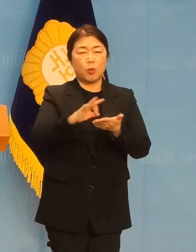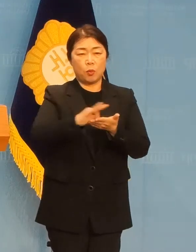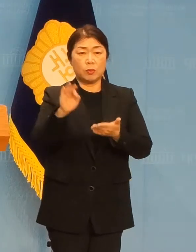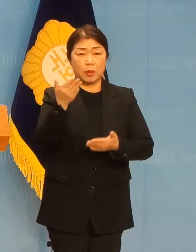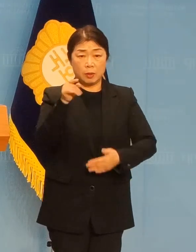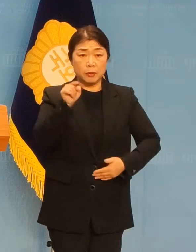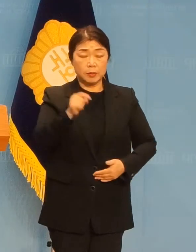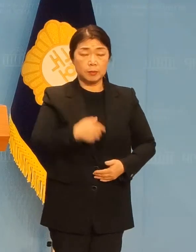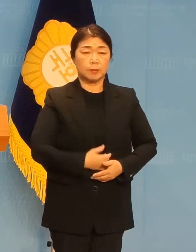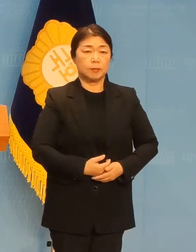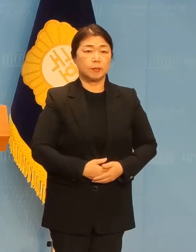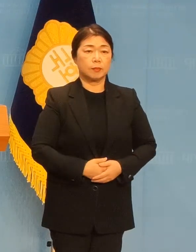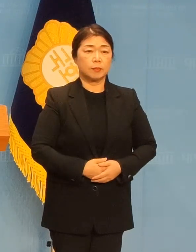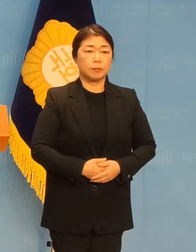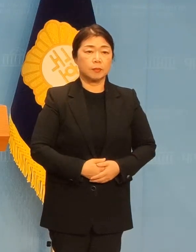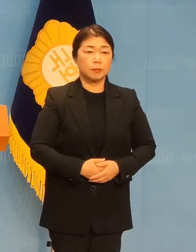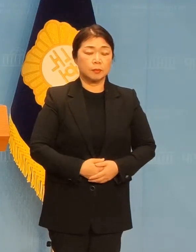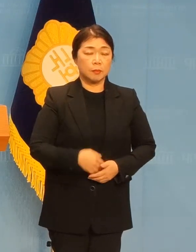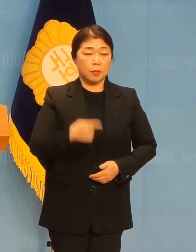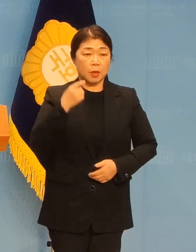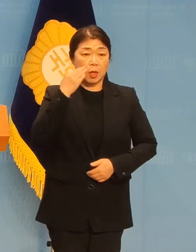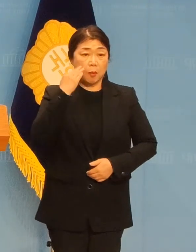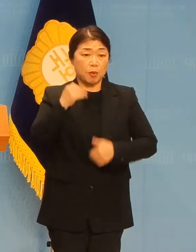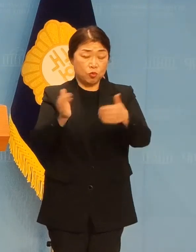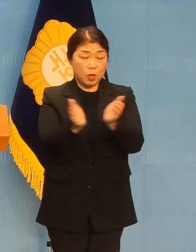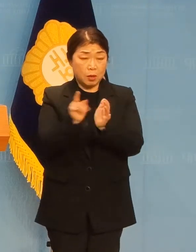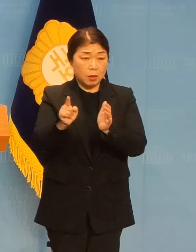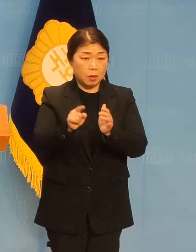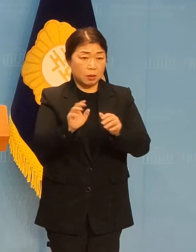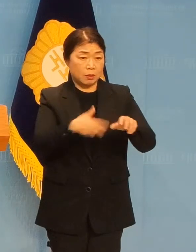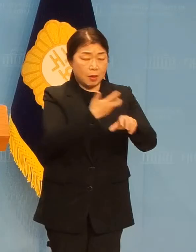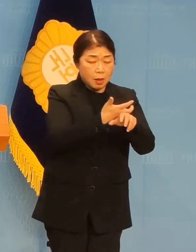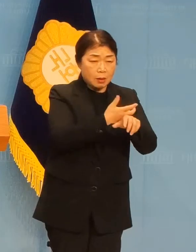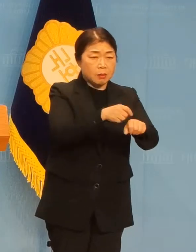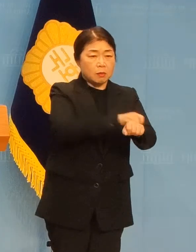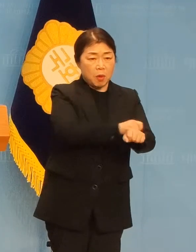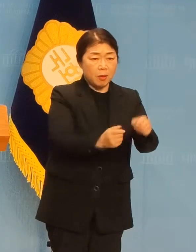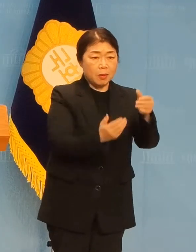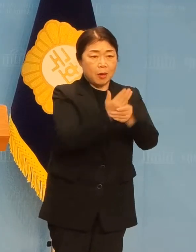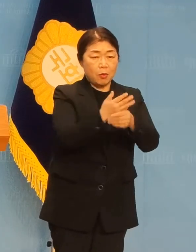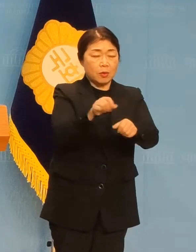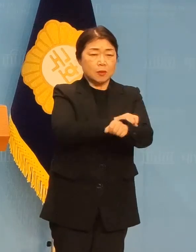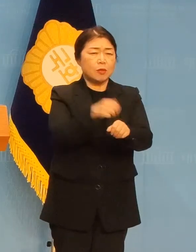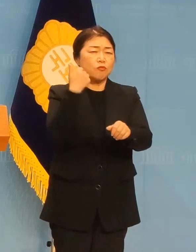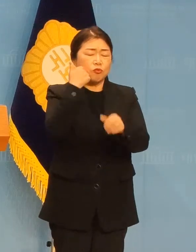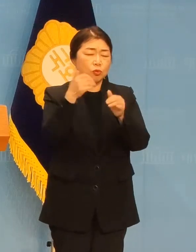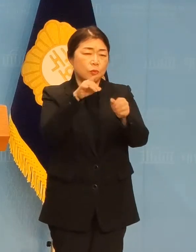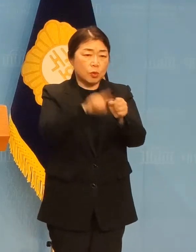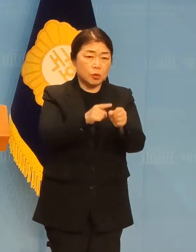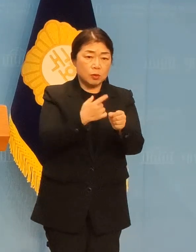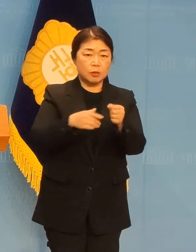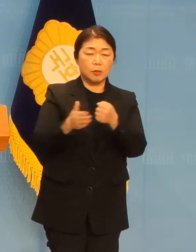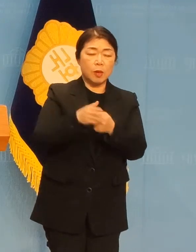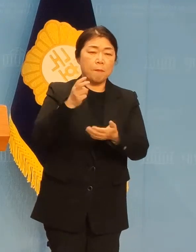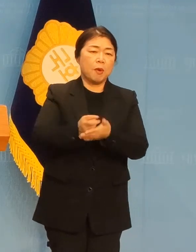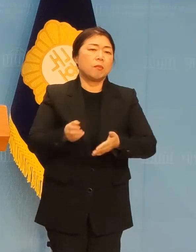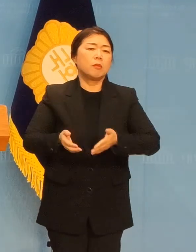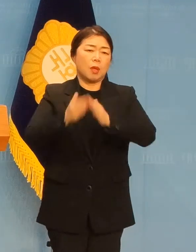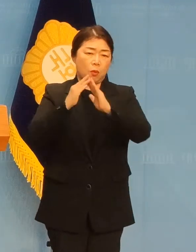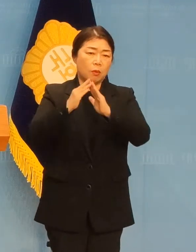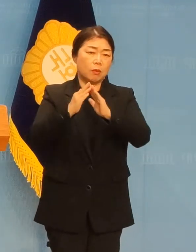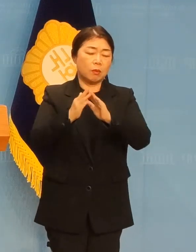민주당은 내란 특별재판부까지 추진하며 특정 사건, 특정 인물을 위한 반헌법적